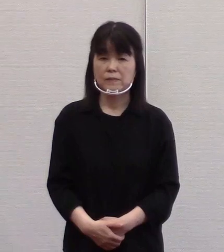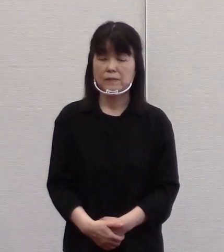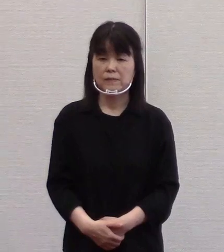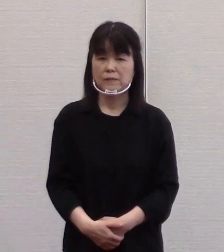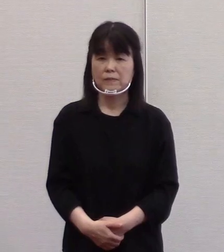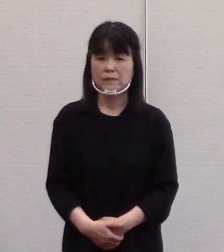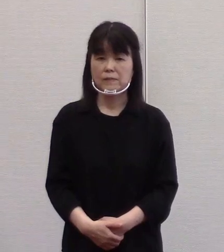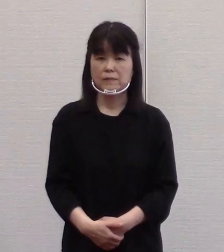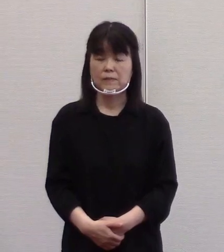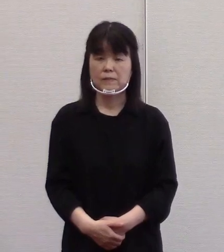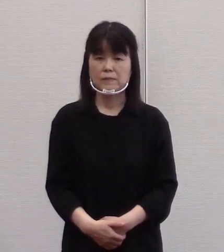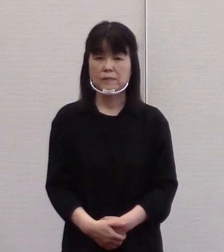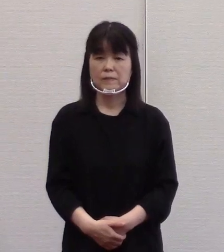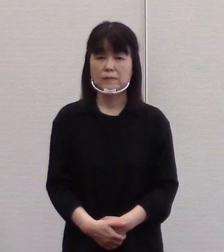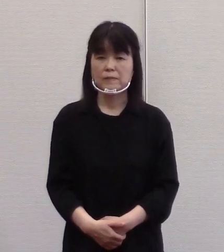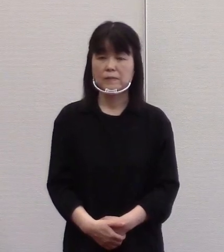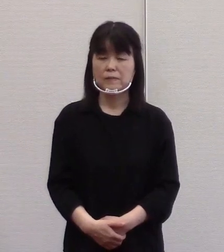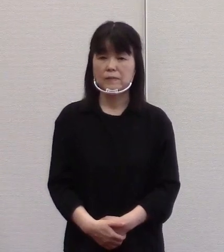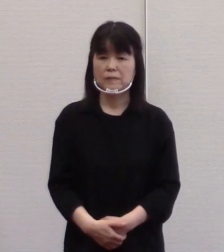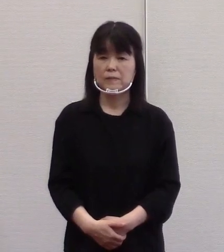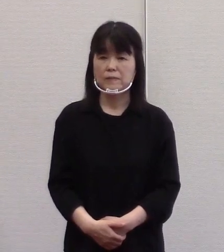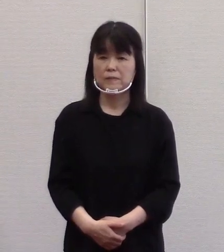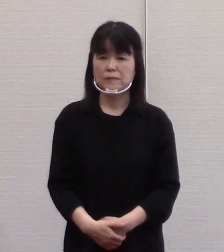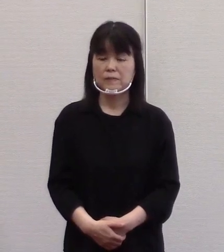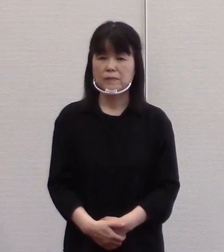他にご質問ございませんでしょうか。